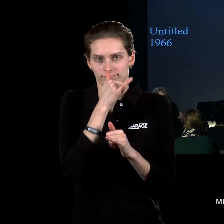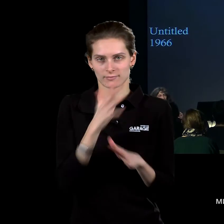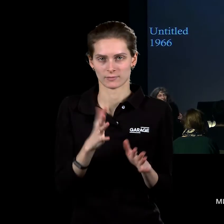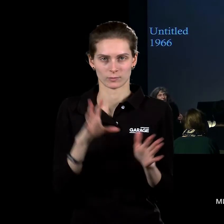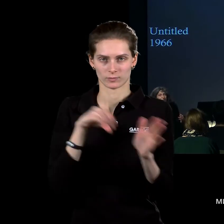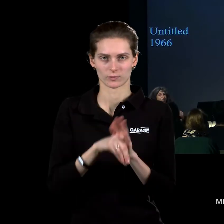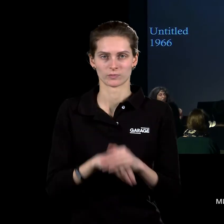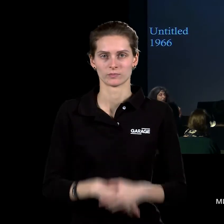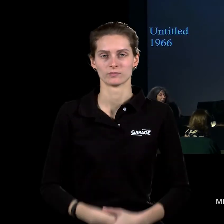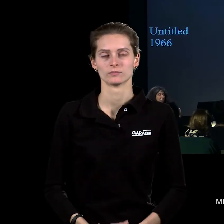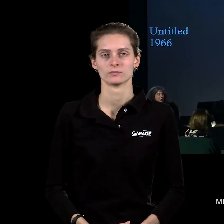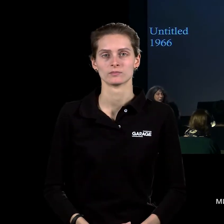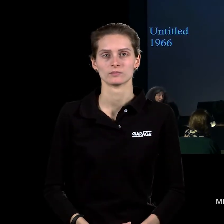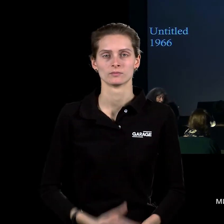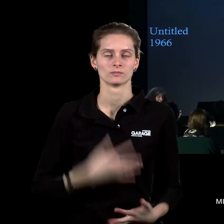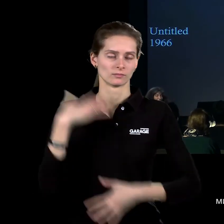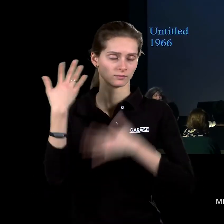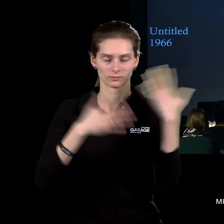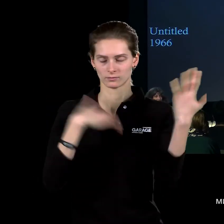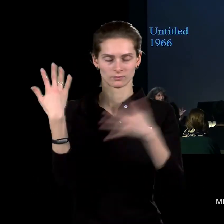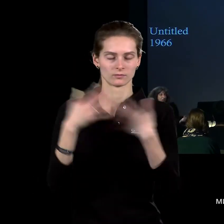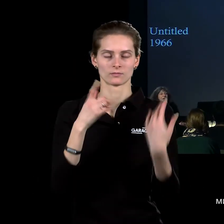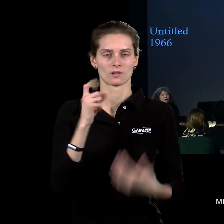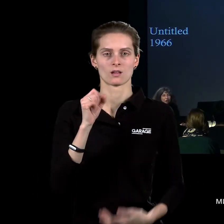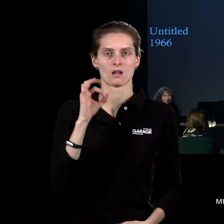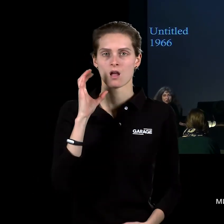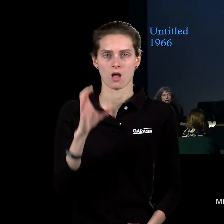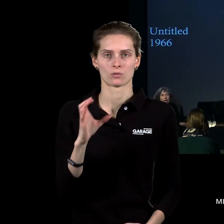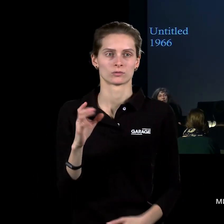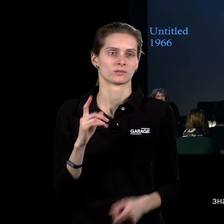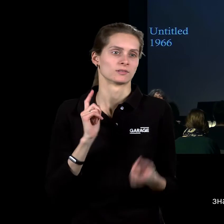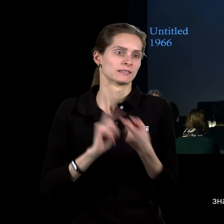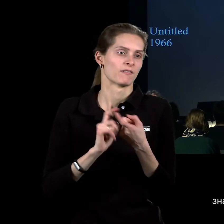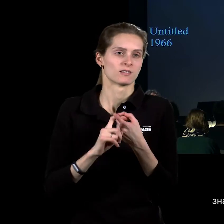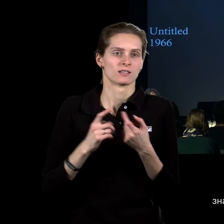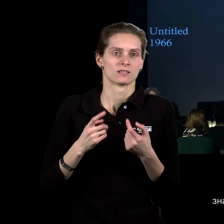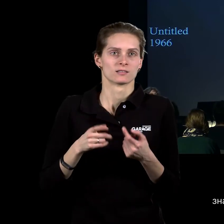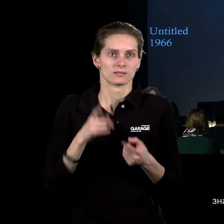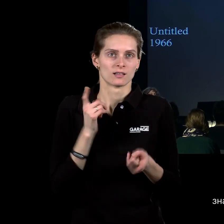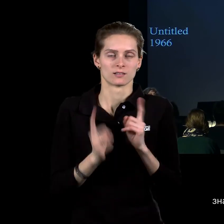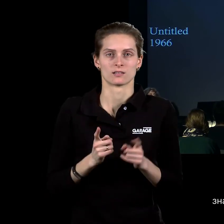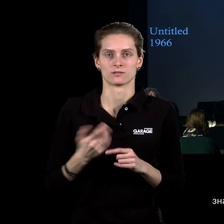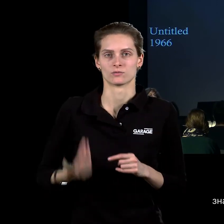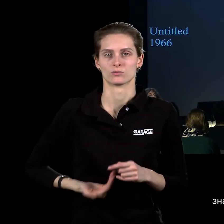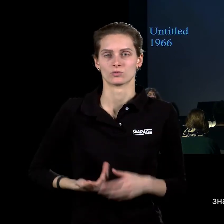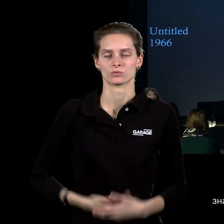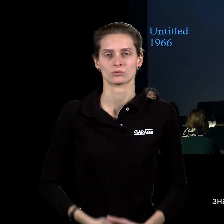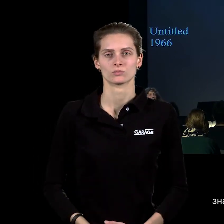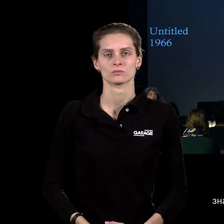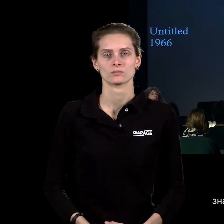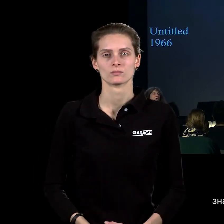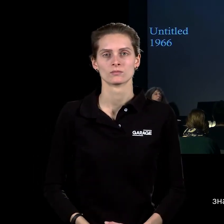хаоса, который связан с хаосом органической жизни. Ее как бы сама и